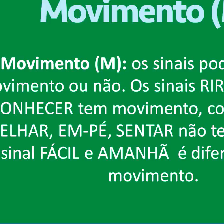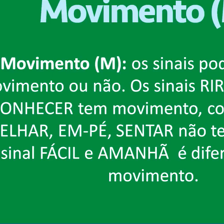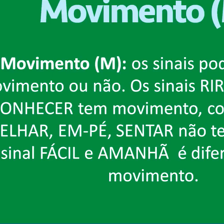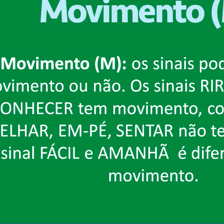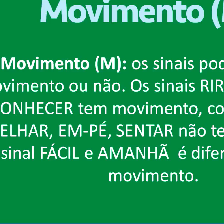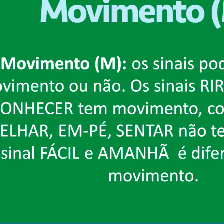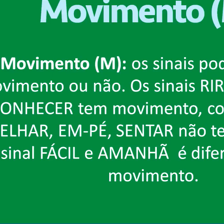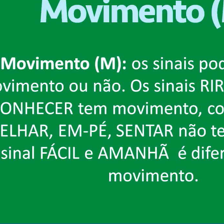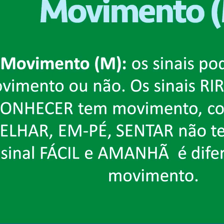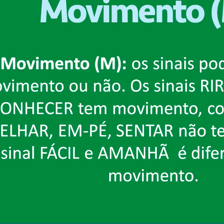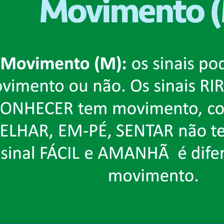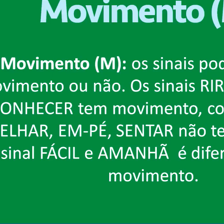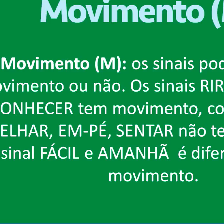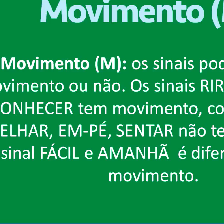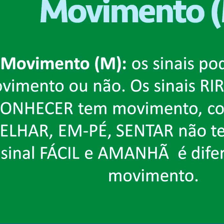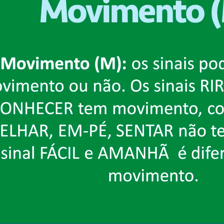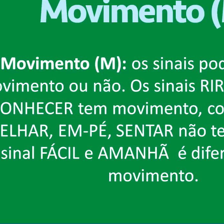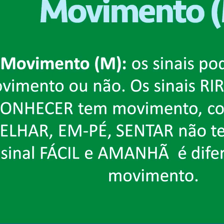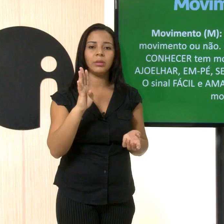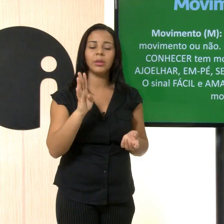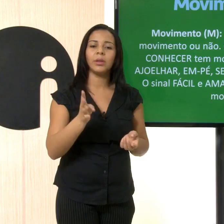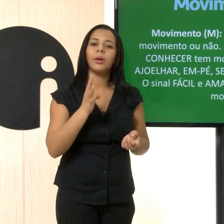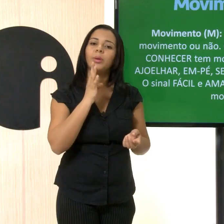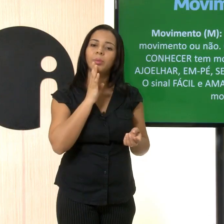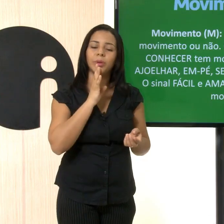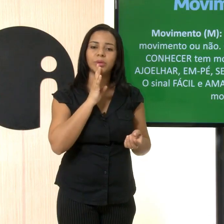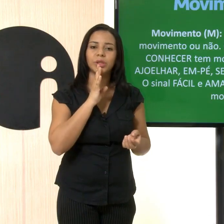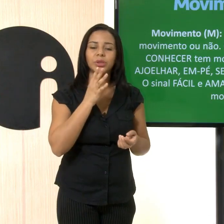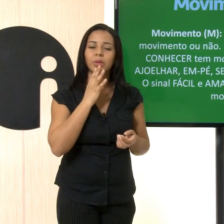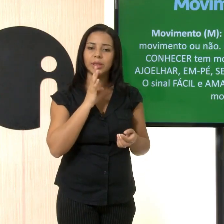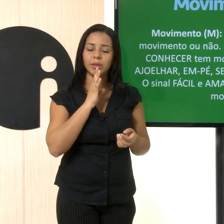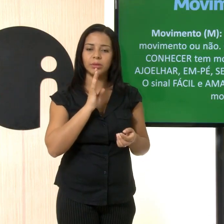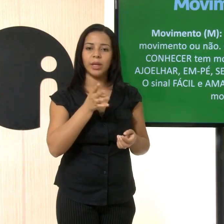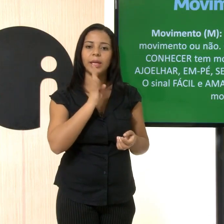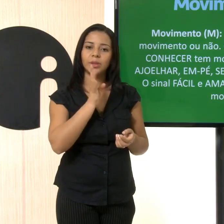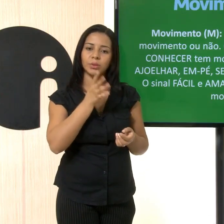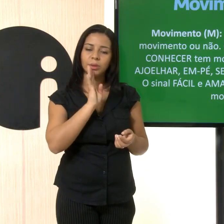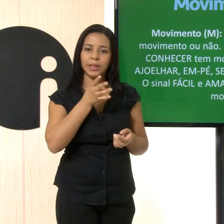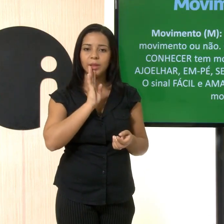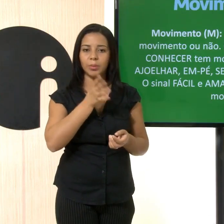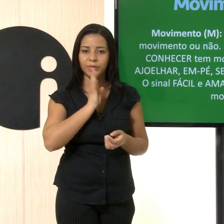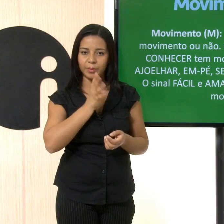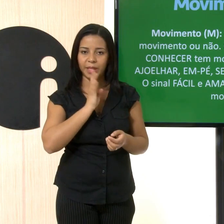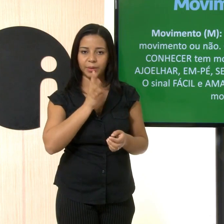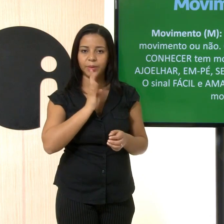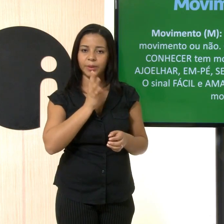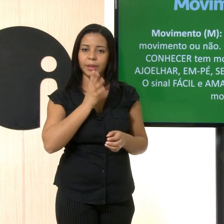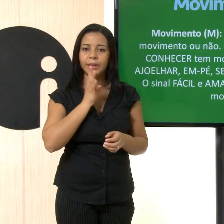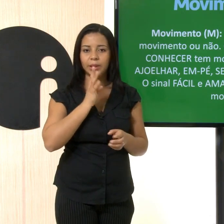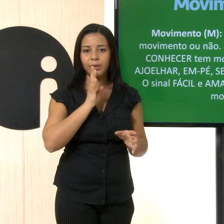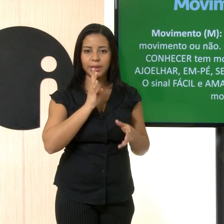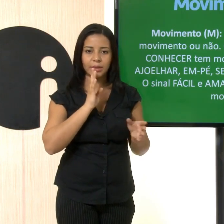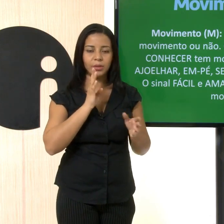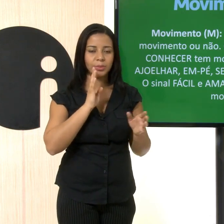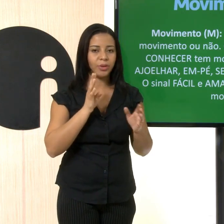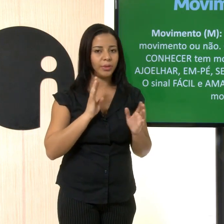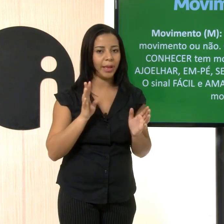Conhecer a configuração da mão em 4, o ponto de articulação no queixo, e esse é o movimento. Então, esses são os